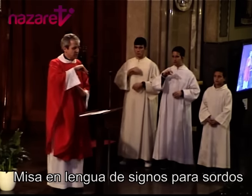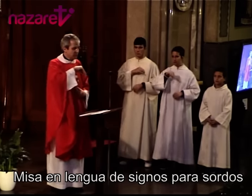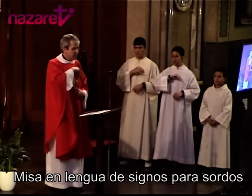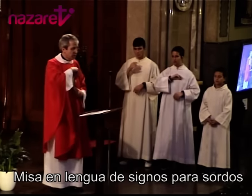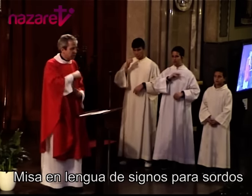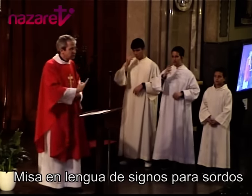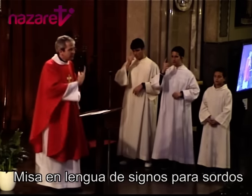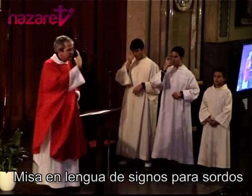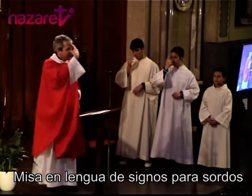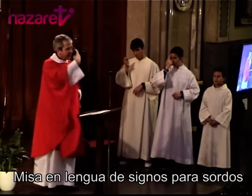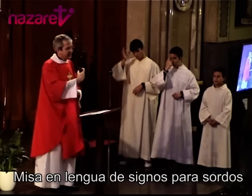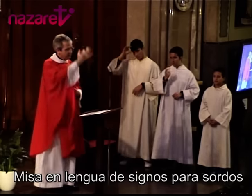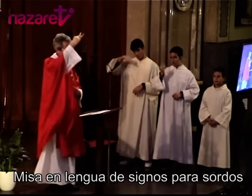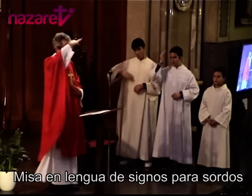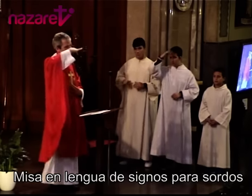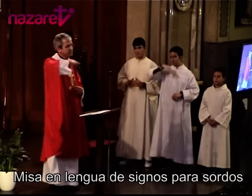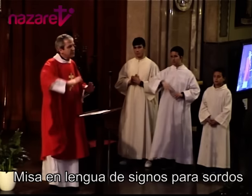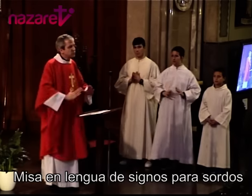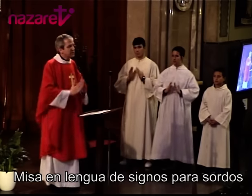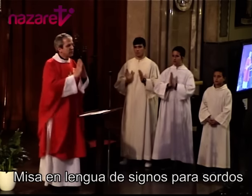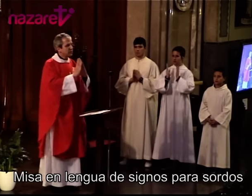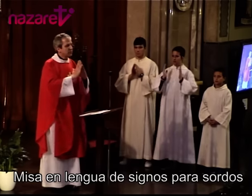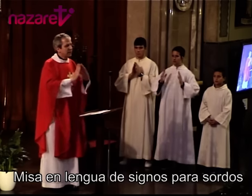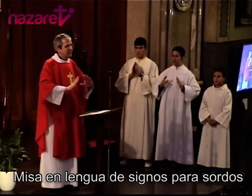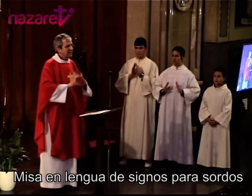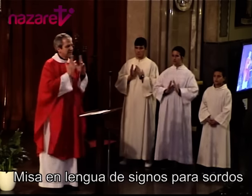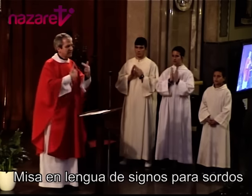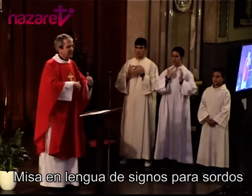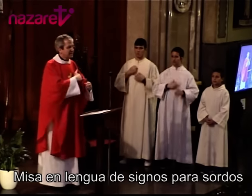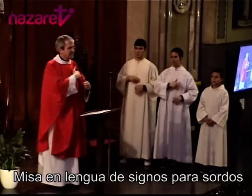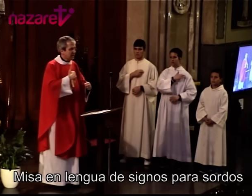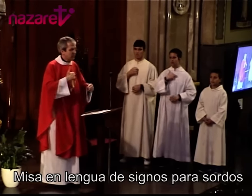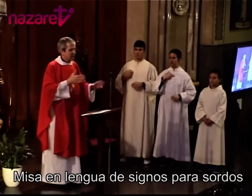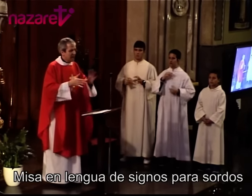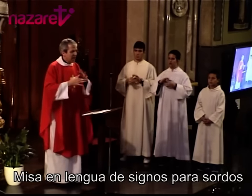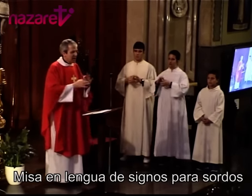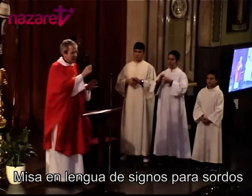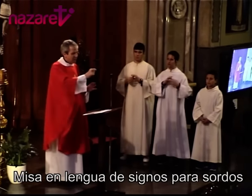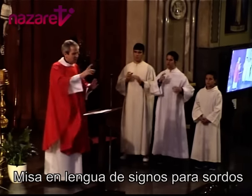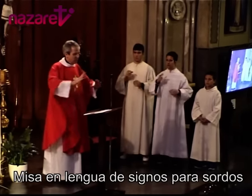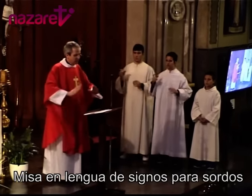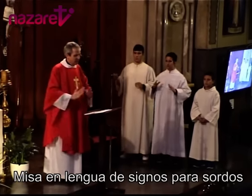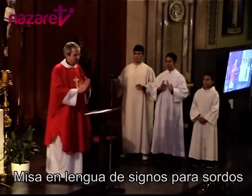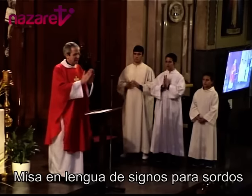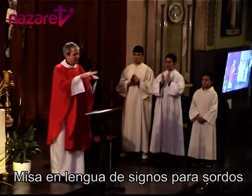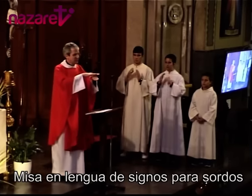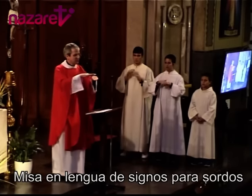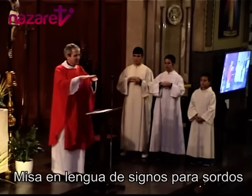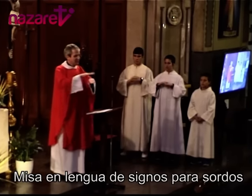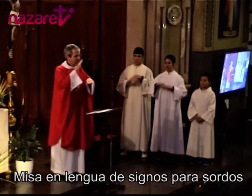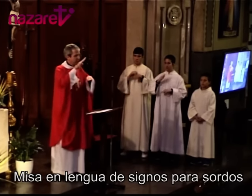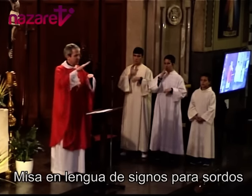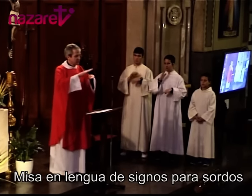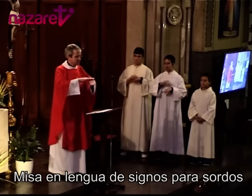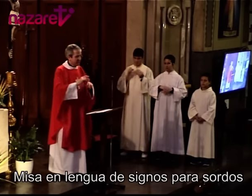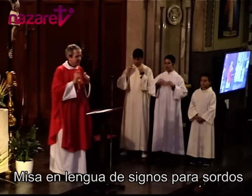vivos y muertos. Creo en el Espíritu Santo, la Santa Iglesia Católica, la comunión de los santos,